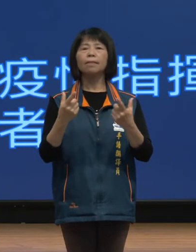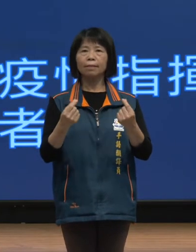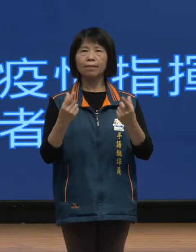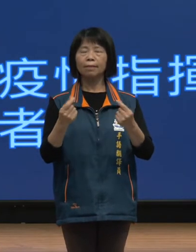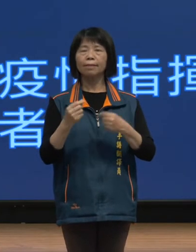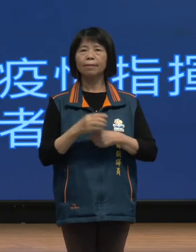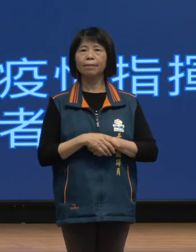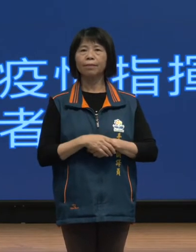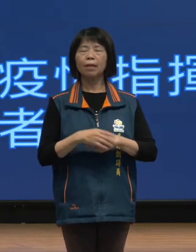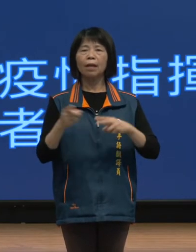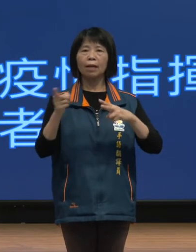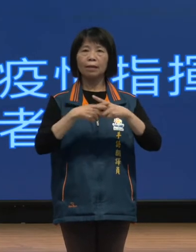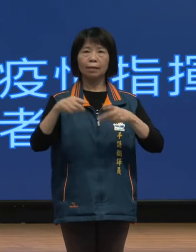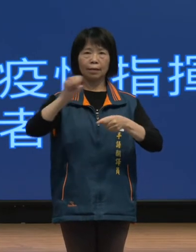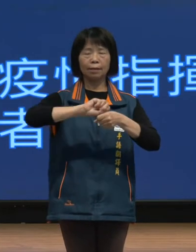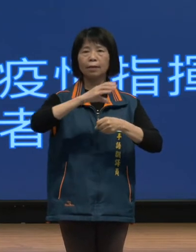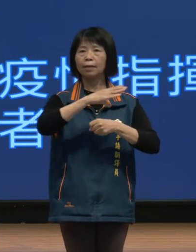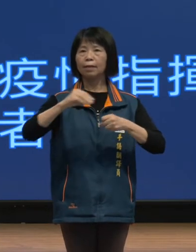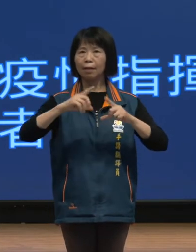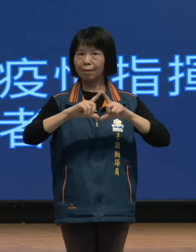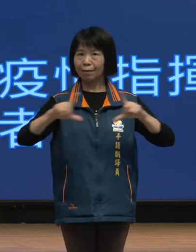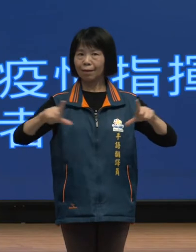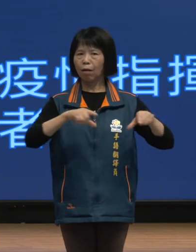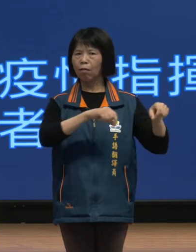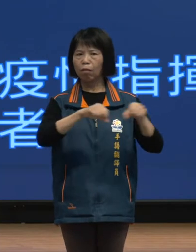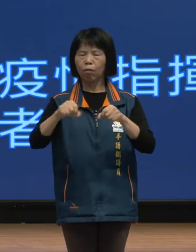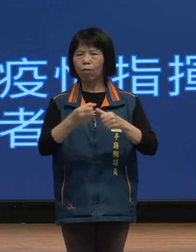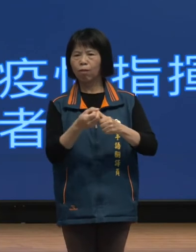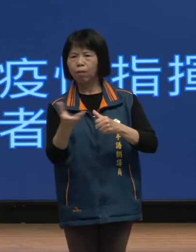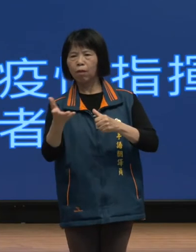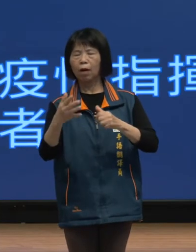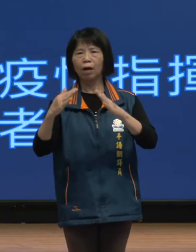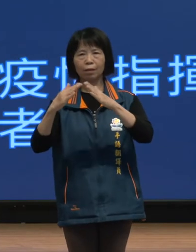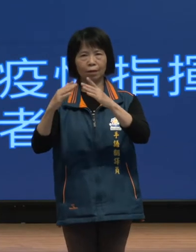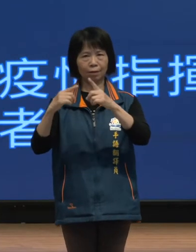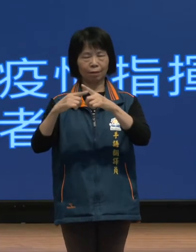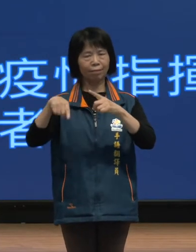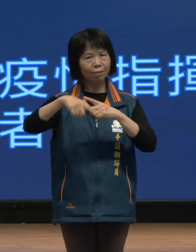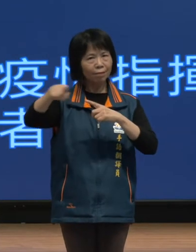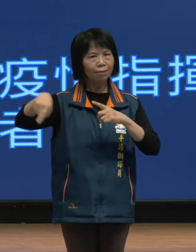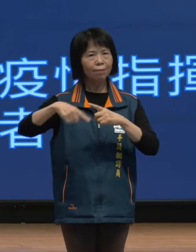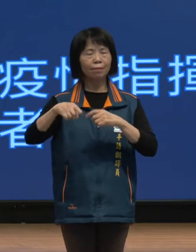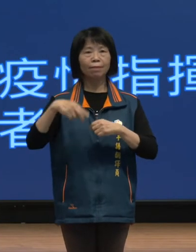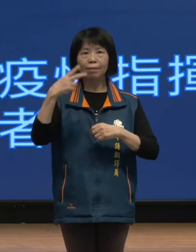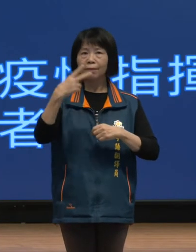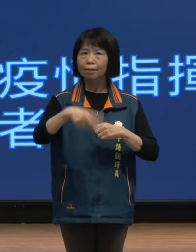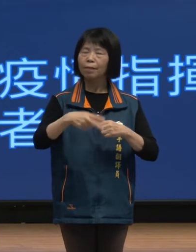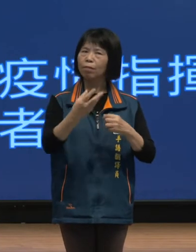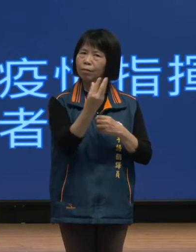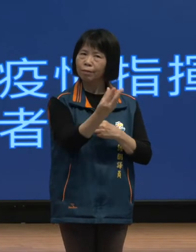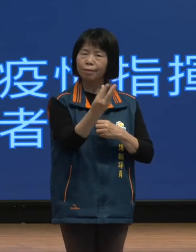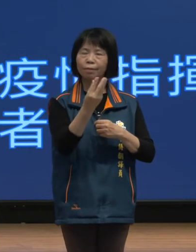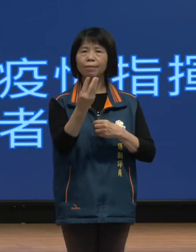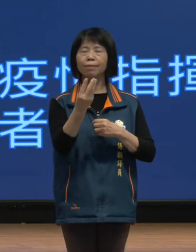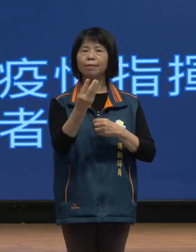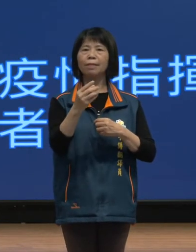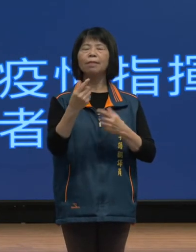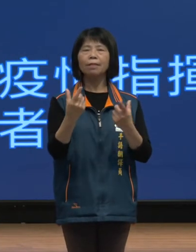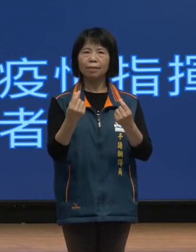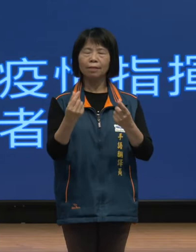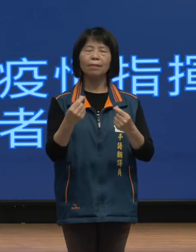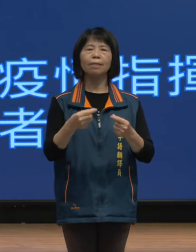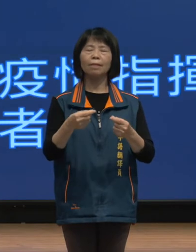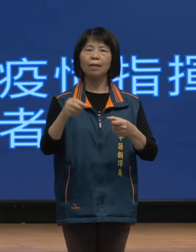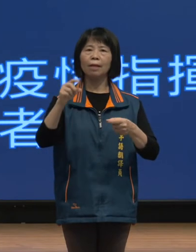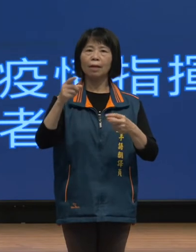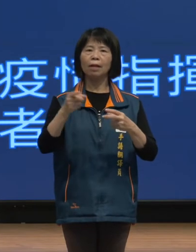我们这个小加拿大延伸出来的家人的部分，那也有部分是也是小加